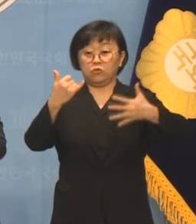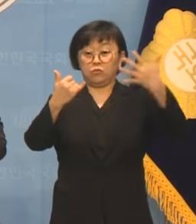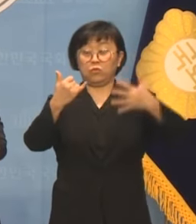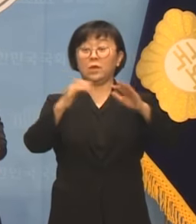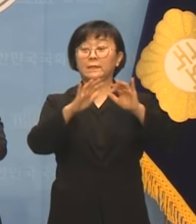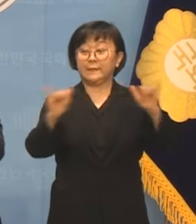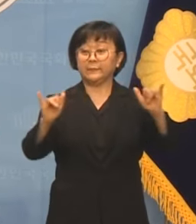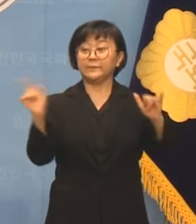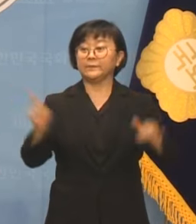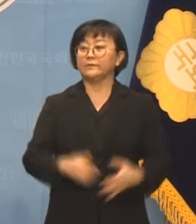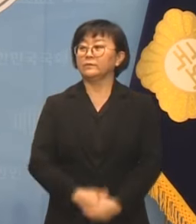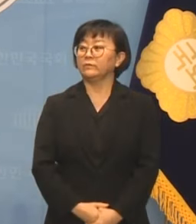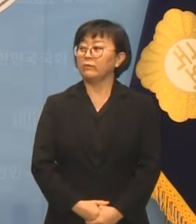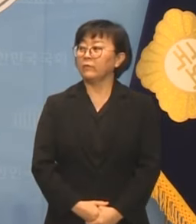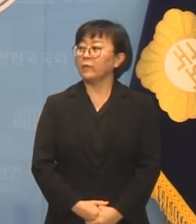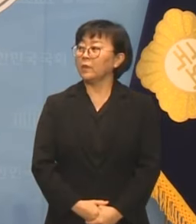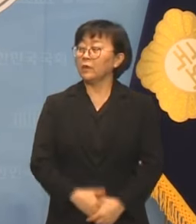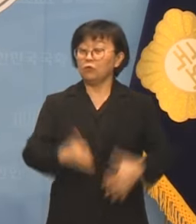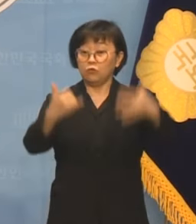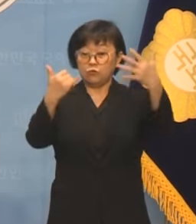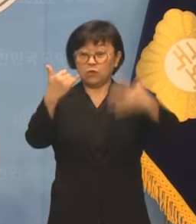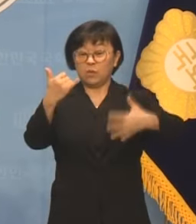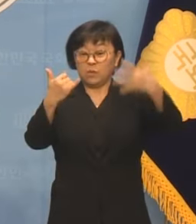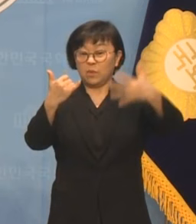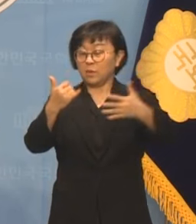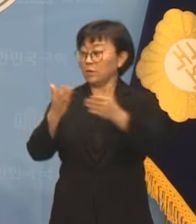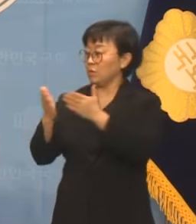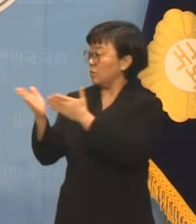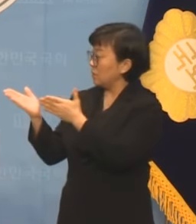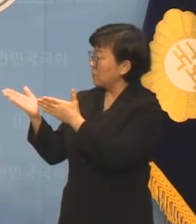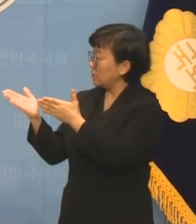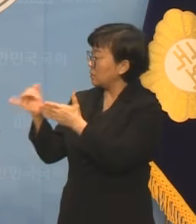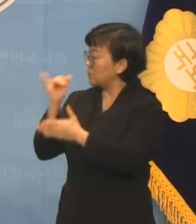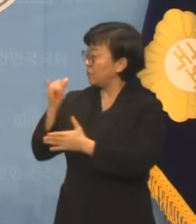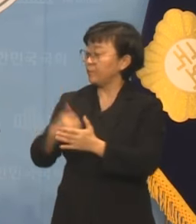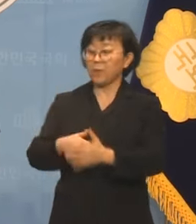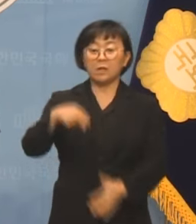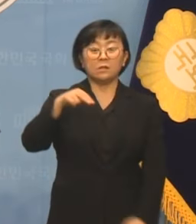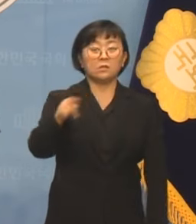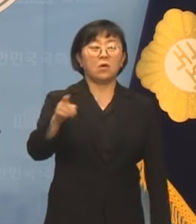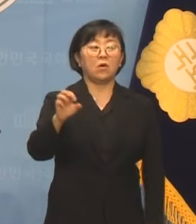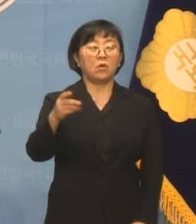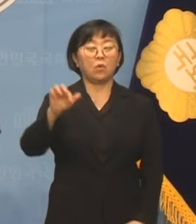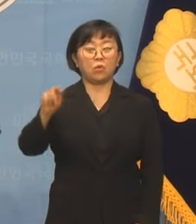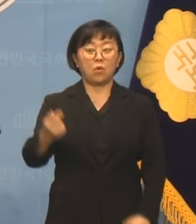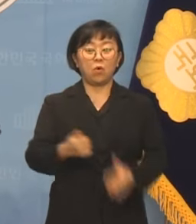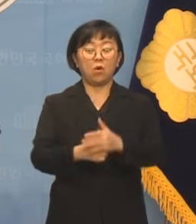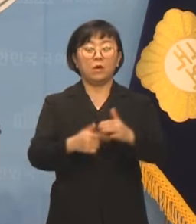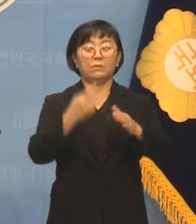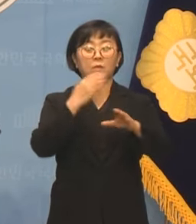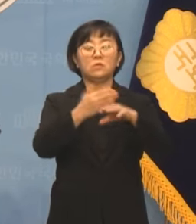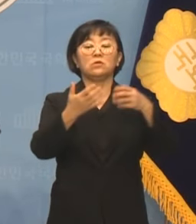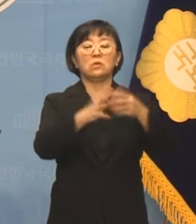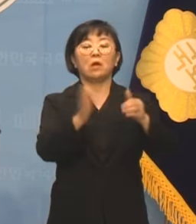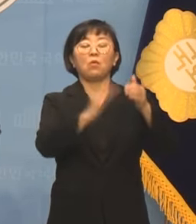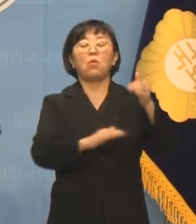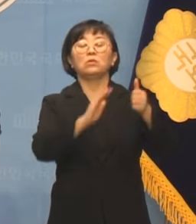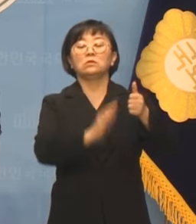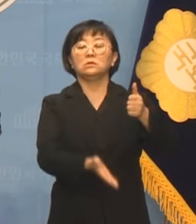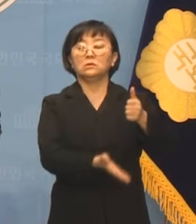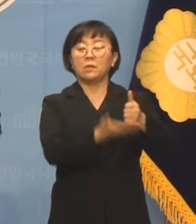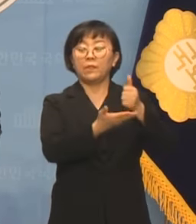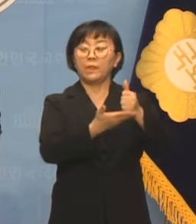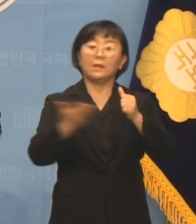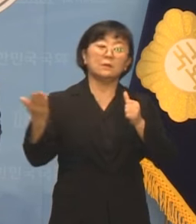유튜버의 유튜브입니다. 유튜브에 이런 화면이 걸려 있습니다. 서영교 민주당 공천 탈락, 공개